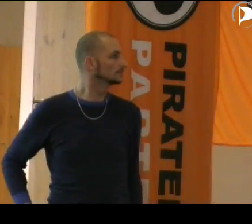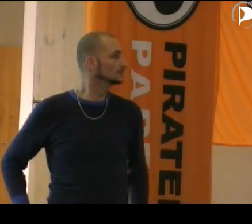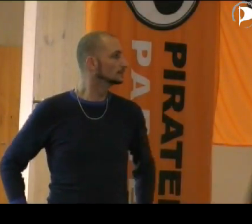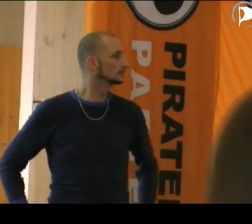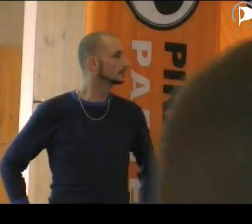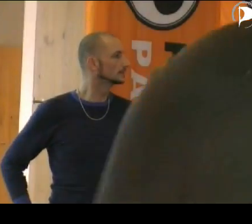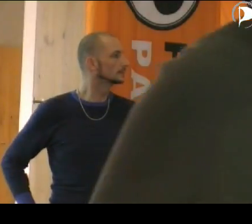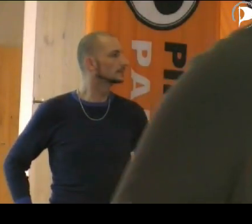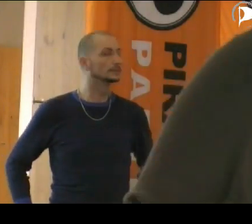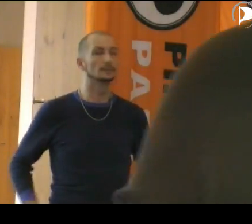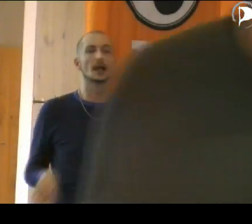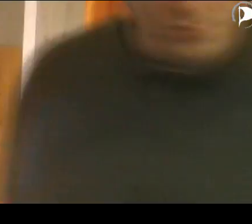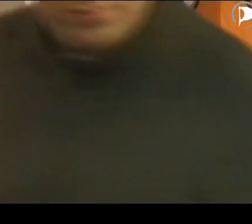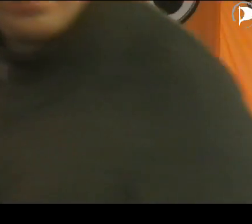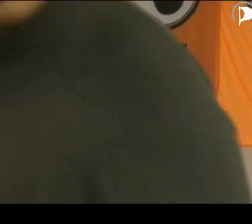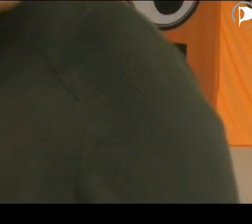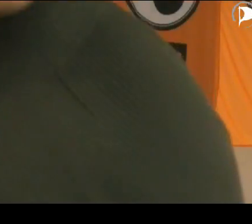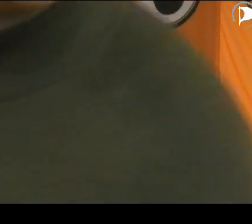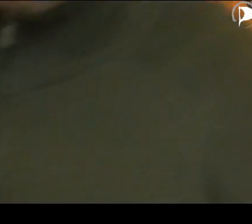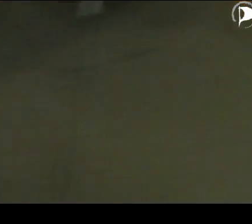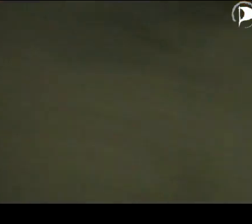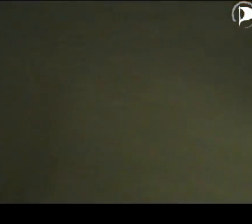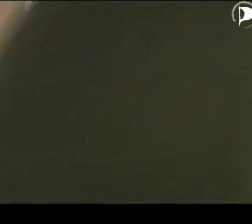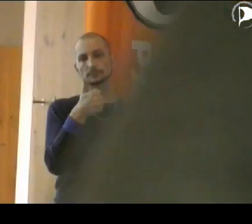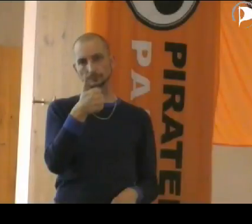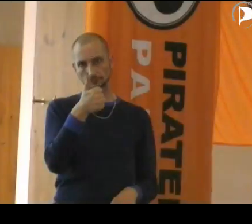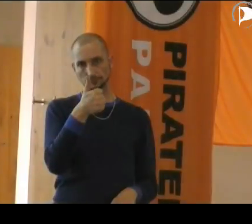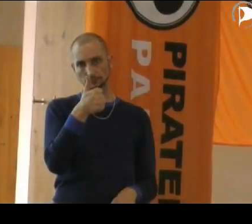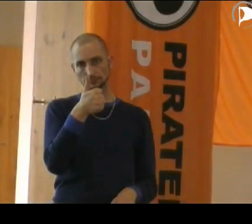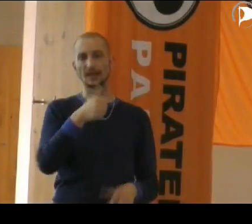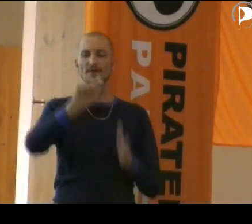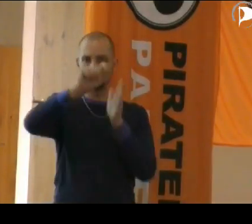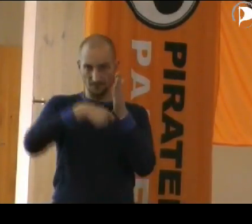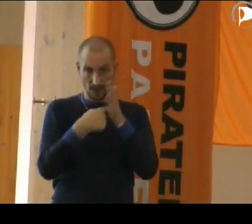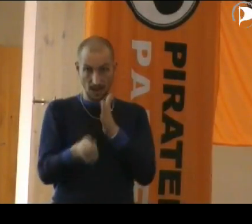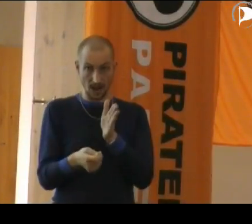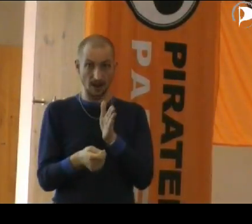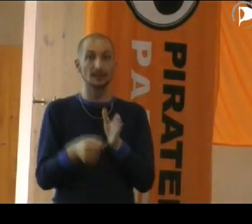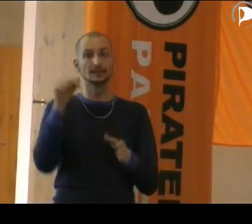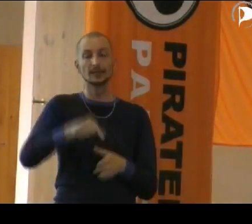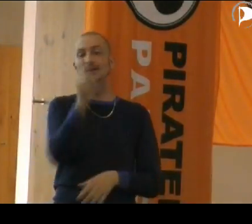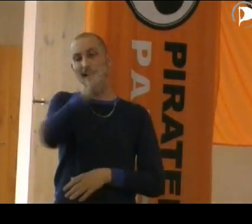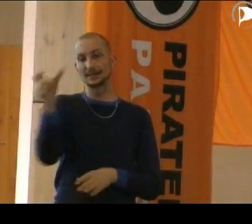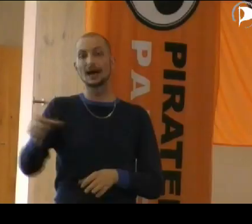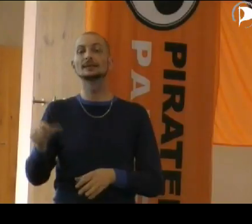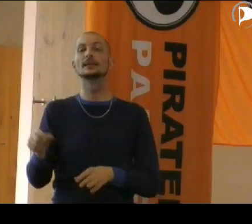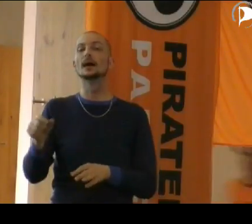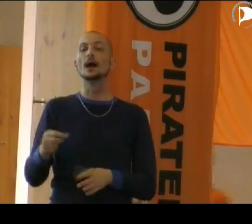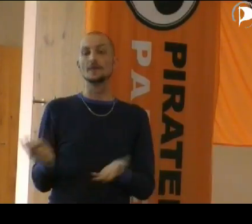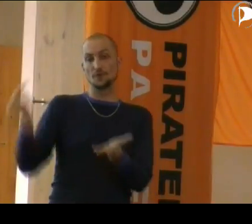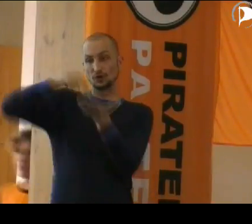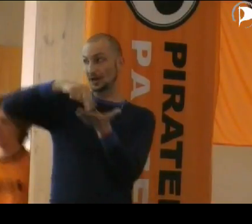wir haben eine bahn der wahlleiter die kandidatenvorstellung durch gesagt niemand frei